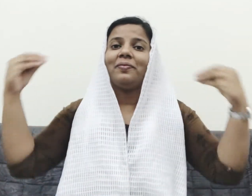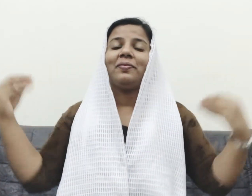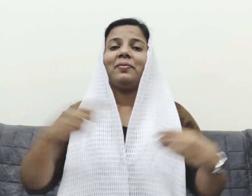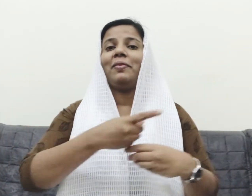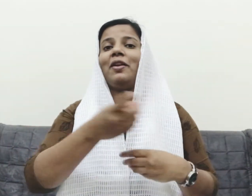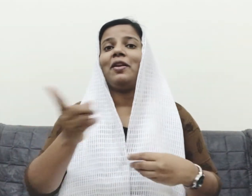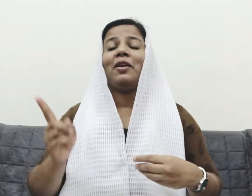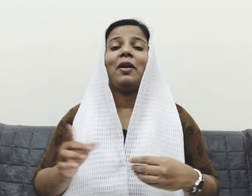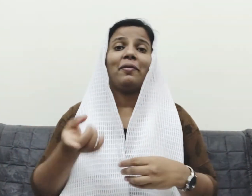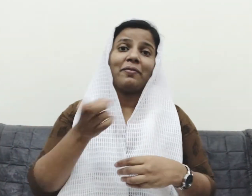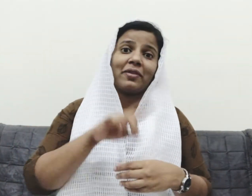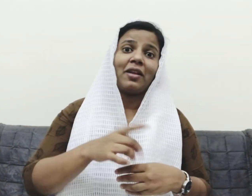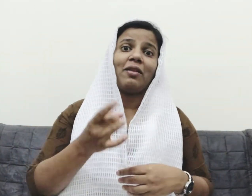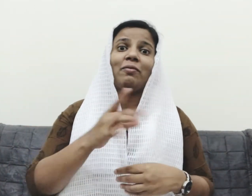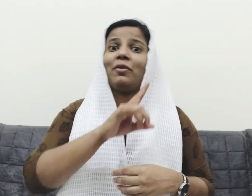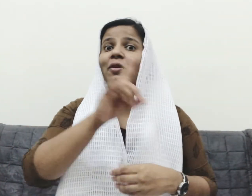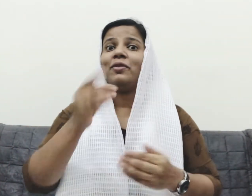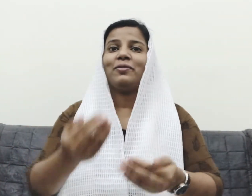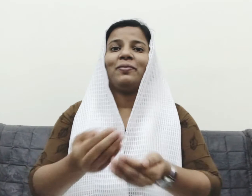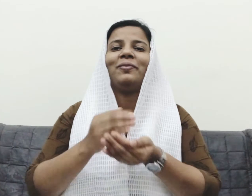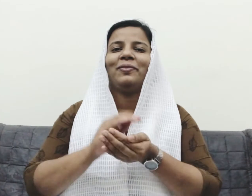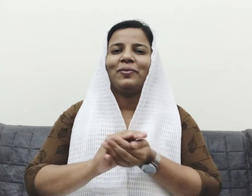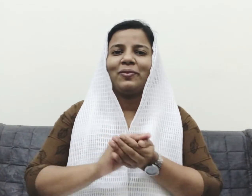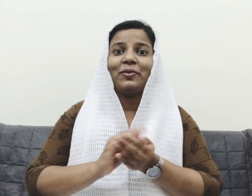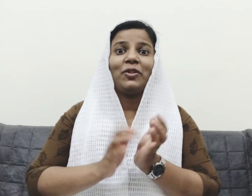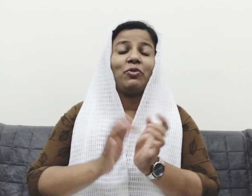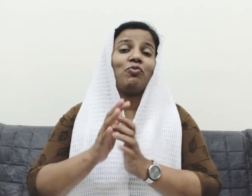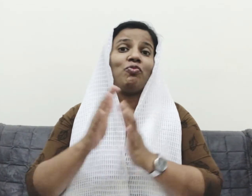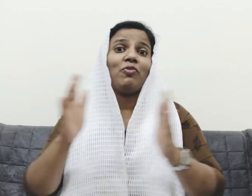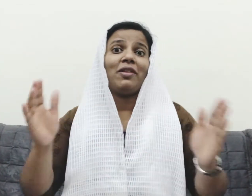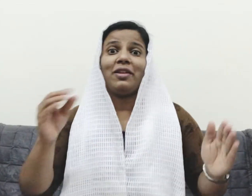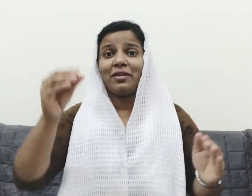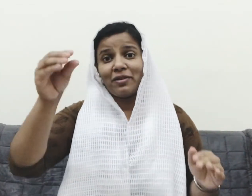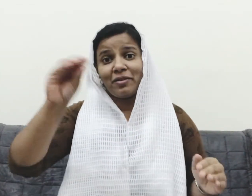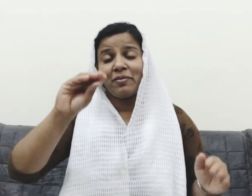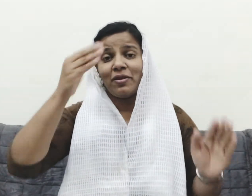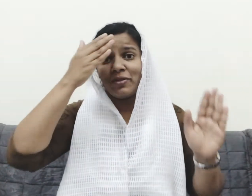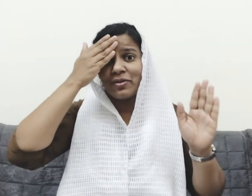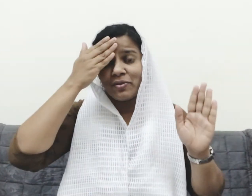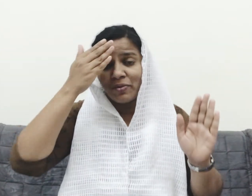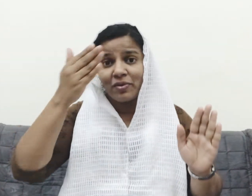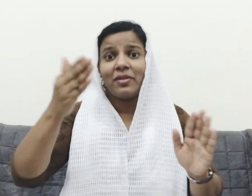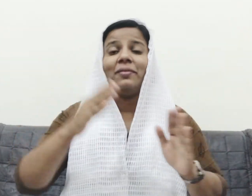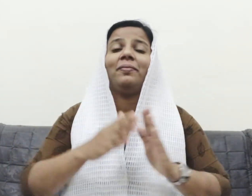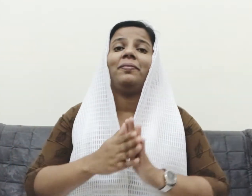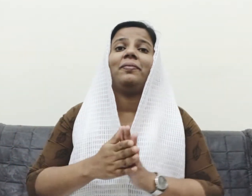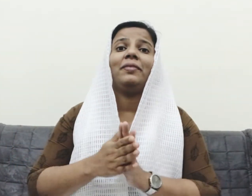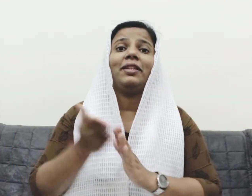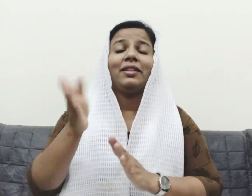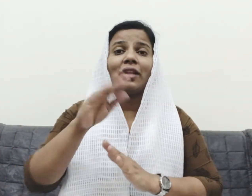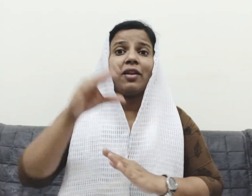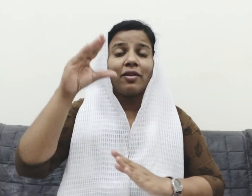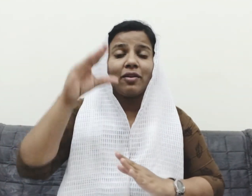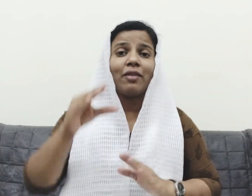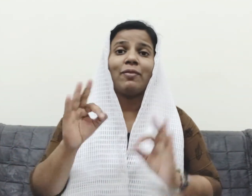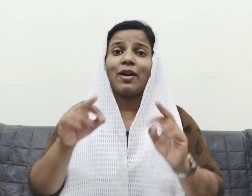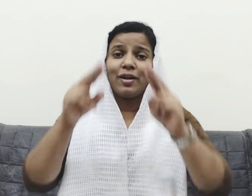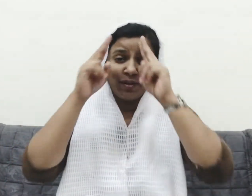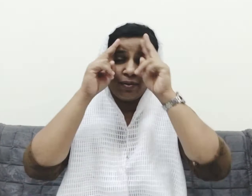കഴിഞ്ഞ പകൽക്കാലം നമ്മളെ മറച്ച വൻ കൃപകൾക്കായിട്ട് നമുക്ക് സ്തോത്രം ചെയ്യാം. കഴിഞ്ഞ രാത്രിയിലും അതുപോലെ തന്നെ കർത്താവിൻ്റെ സ്വസ്ഥത നമുക്ക് തന്നില്ലേ,